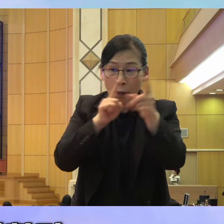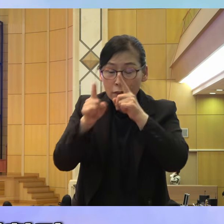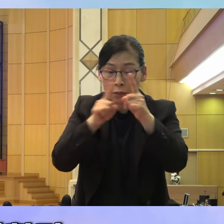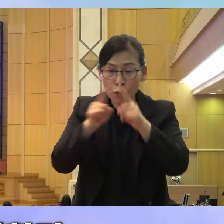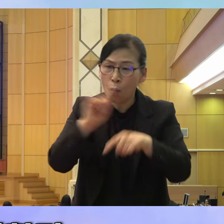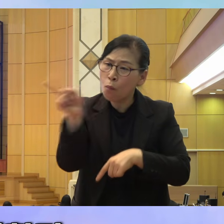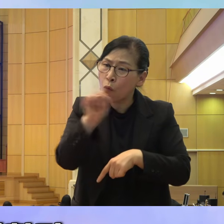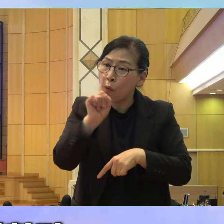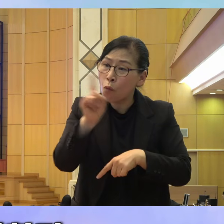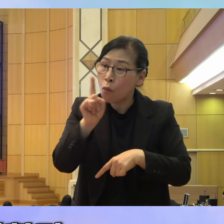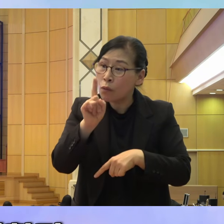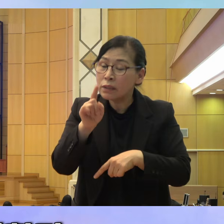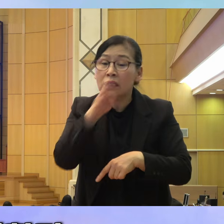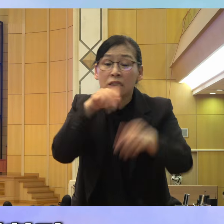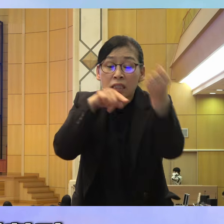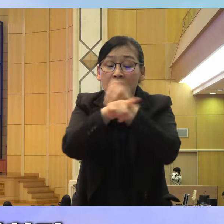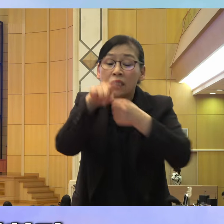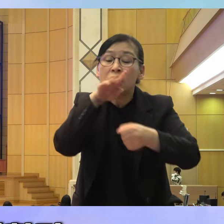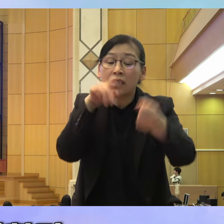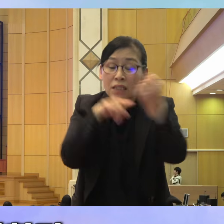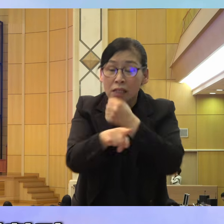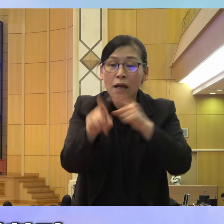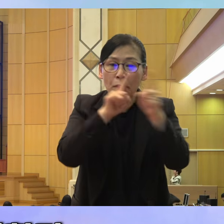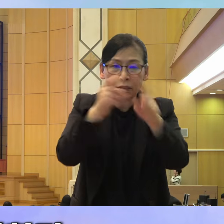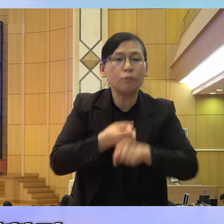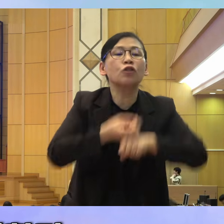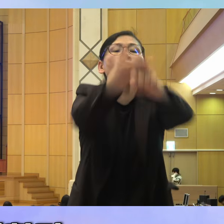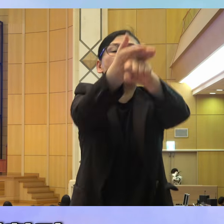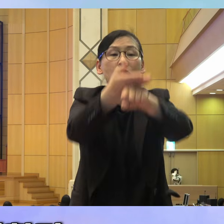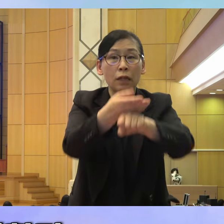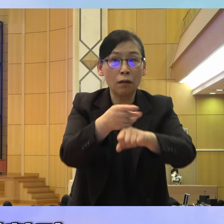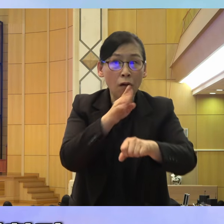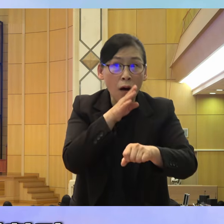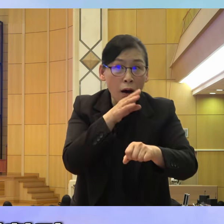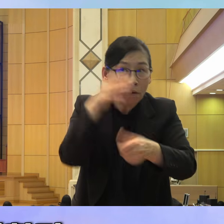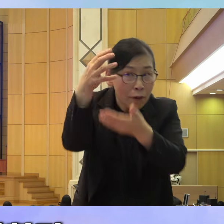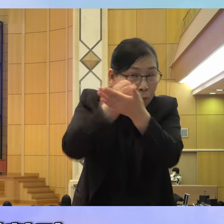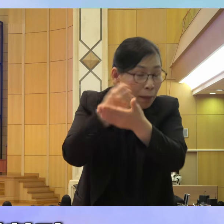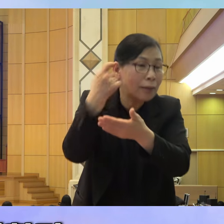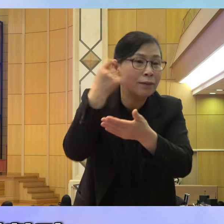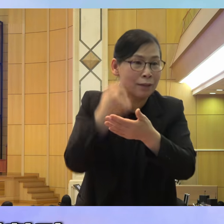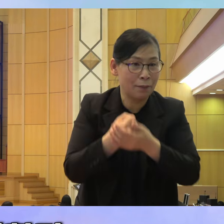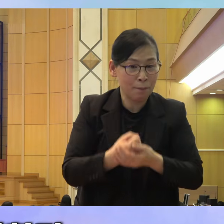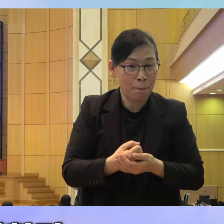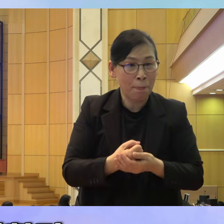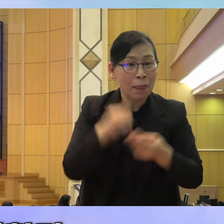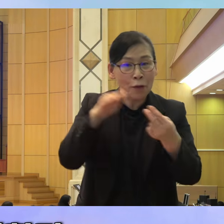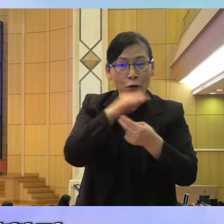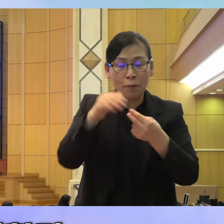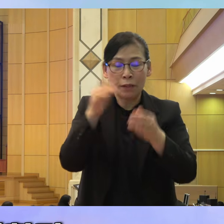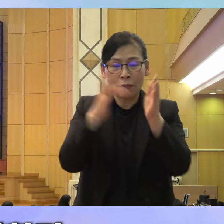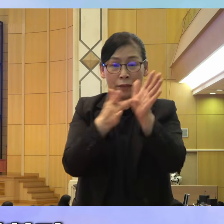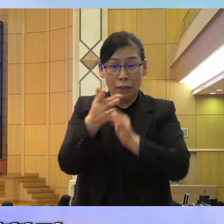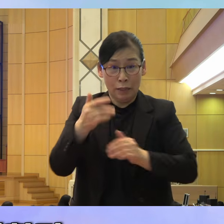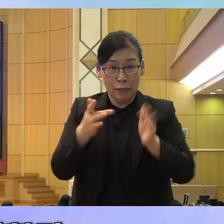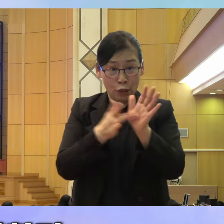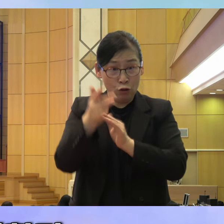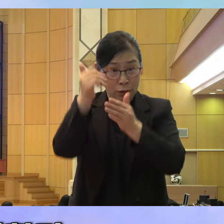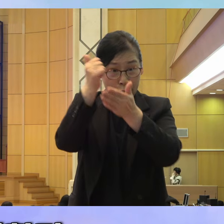말씀은 뭘 말하느냐? 진리만을 말씀하고 있다. 이 진리. 그러면 요한복음 14장 6절에 뭐라 써요? 예수님은